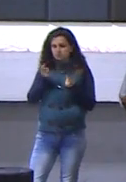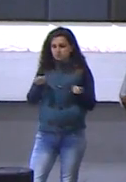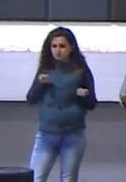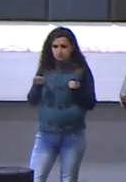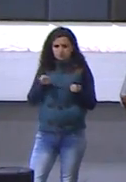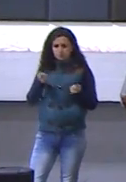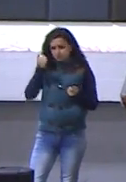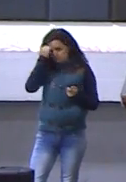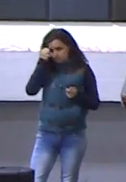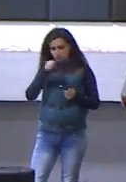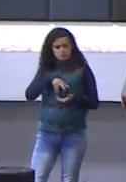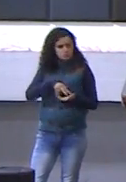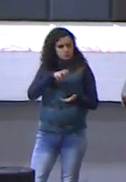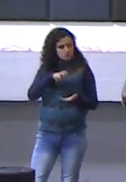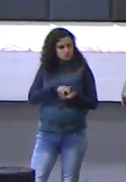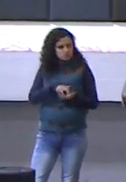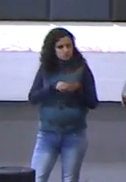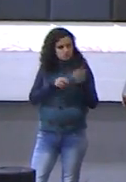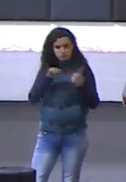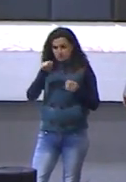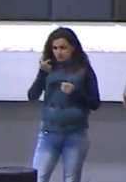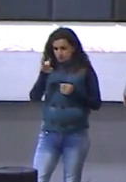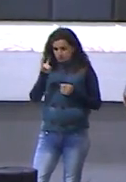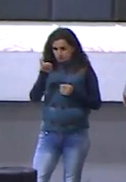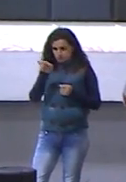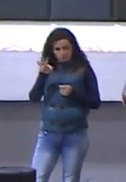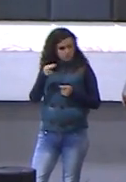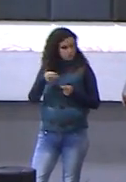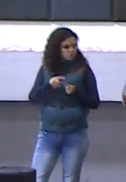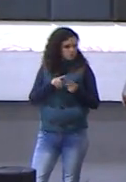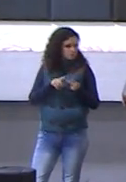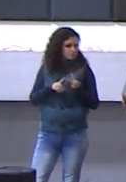el profesor ayúdese de palacios la profesora